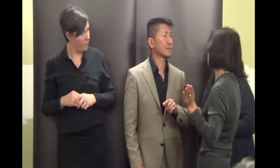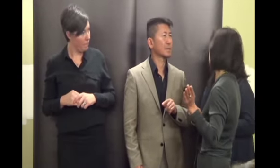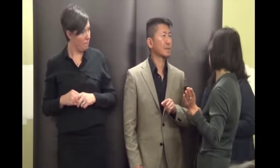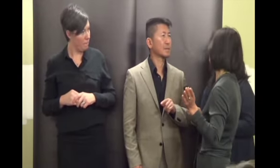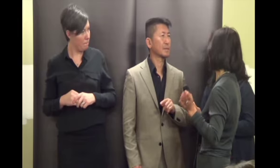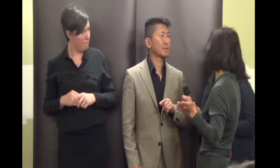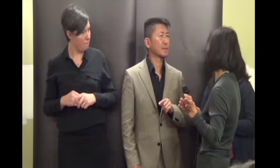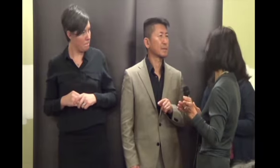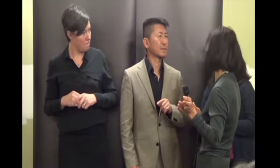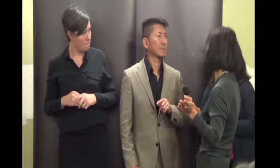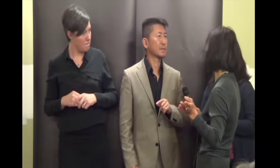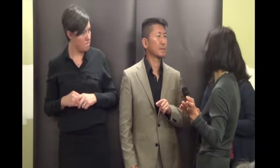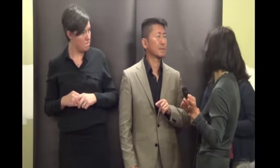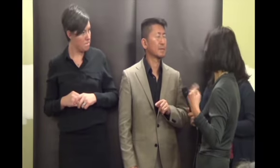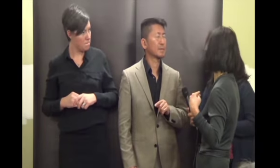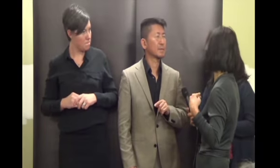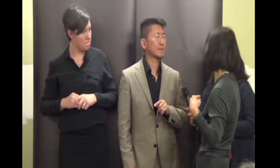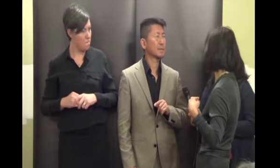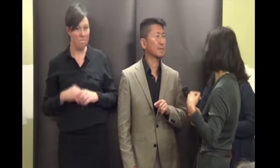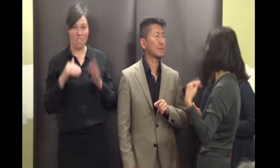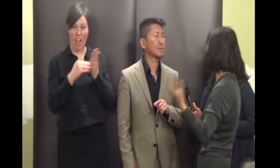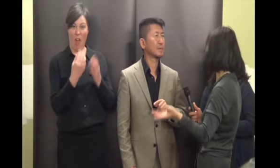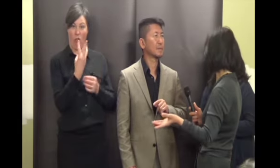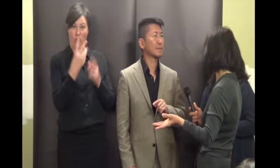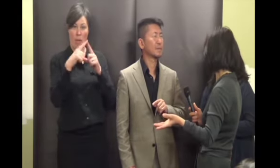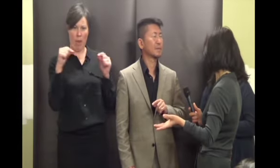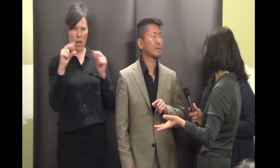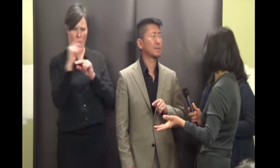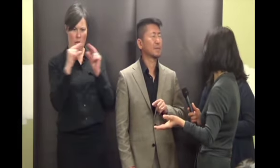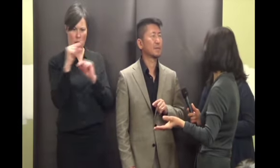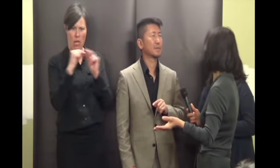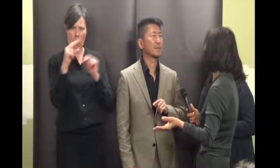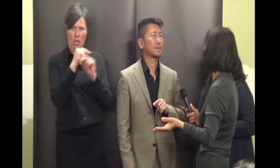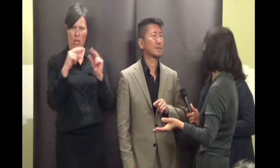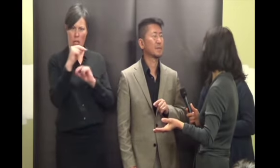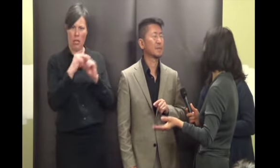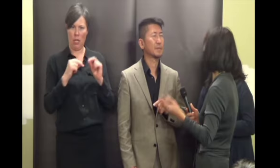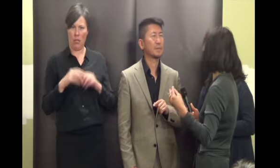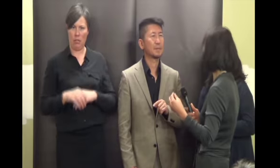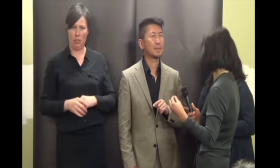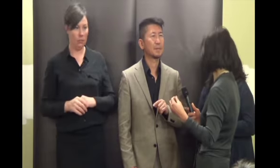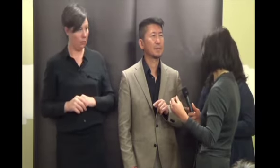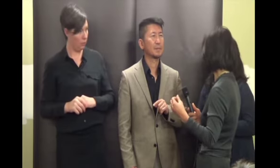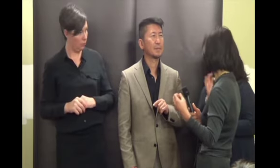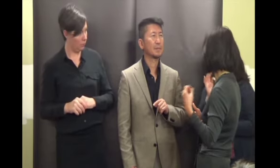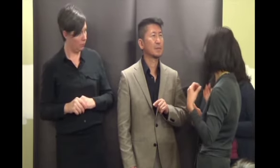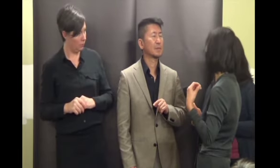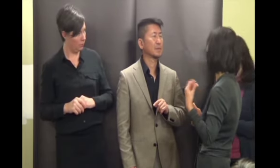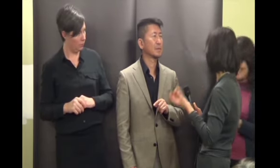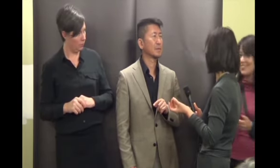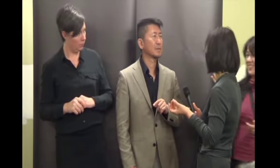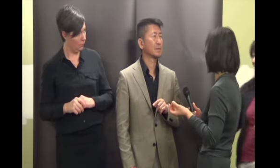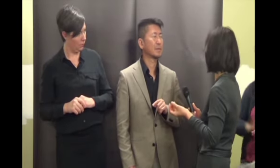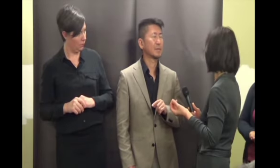士 でも彼女は手話通訳を習ってるんですけど、日本のその何でしたっけ、インタープリターガイドを元にや